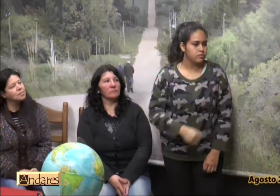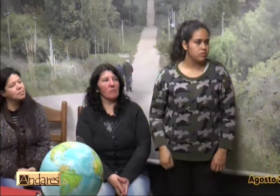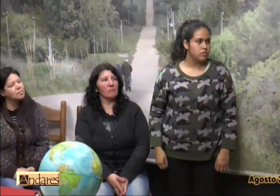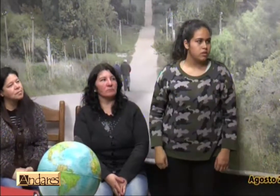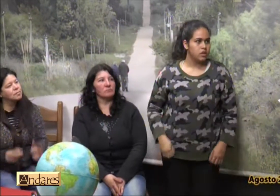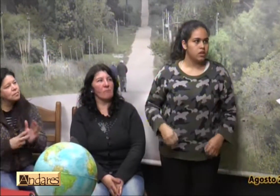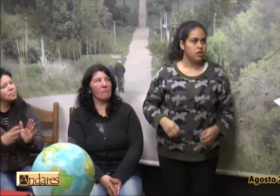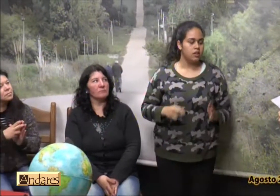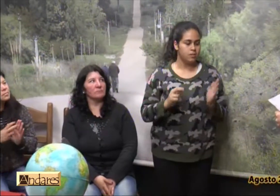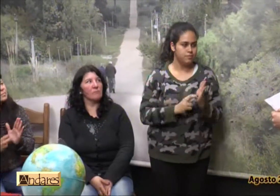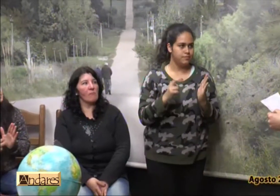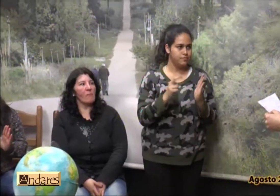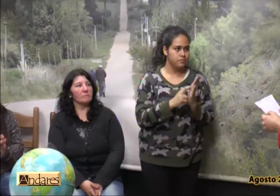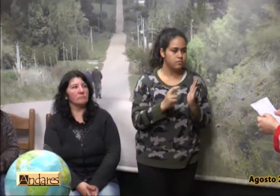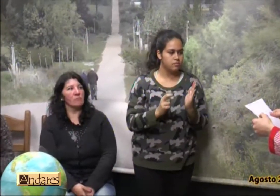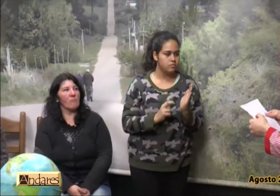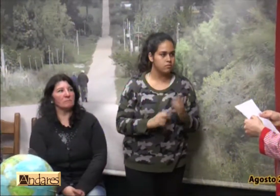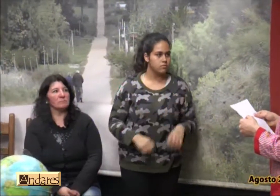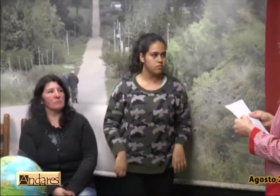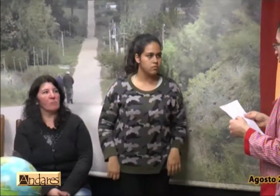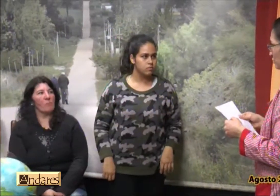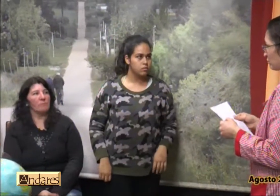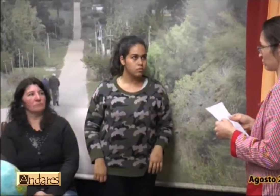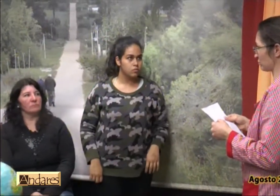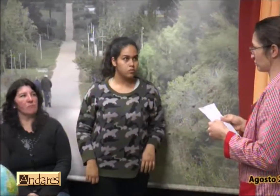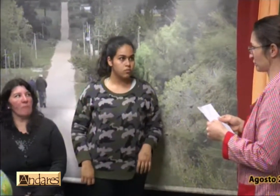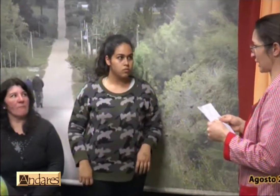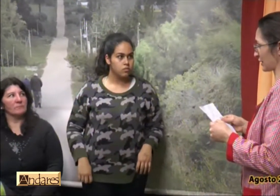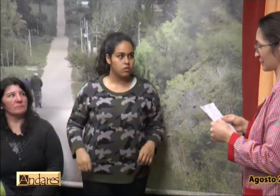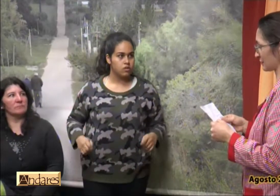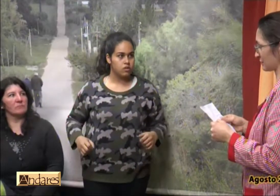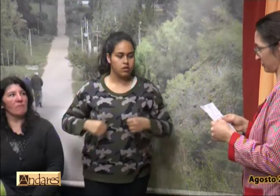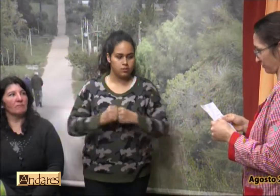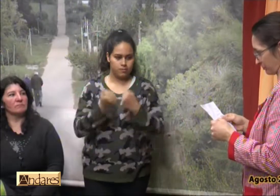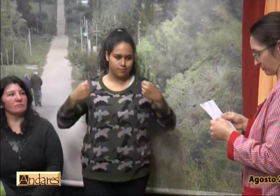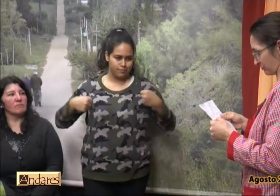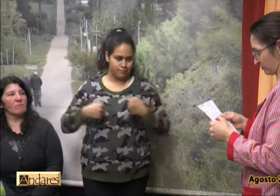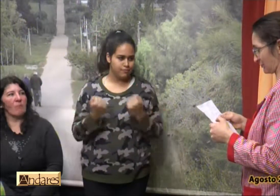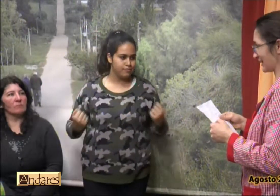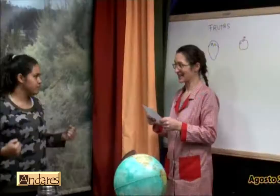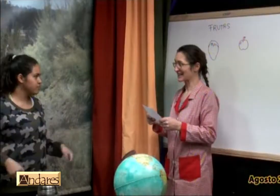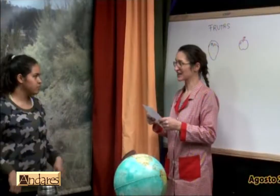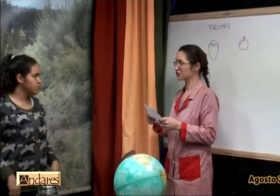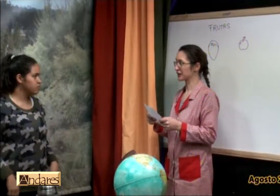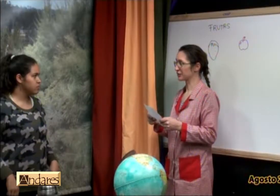Salto País Andú Río Negro